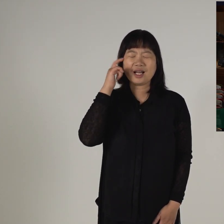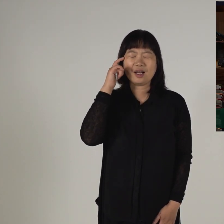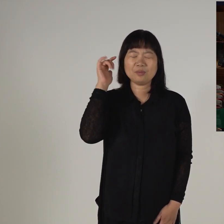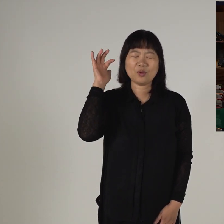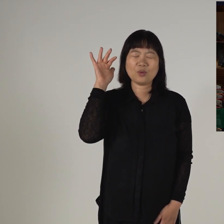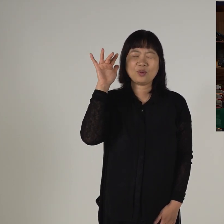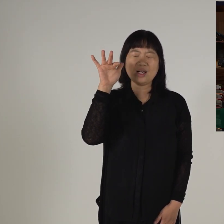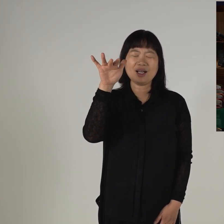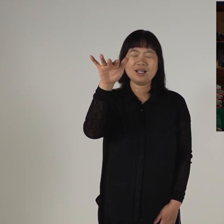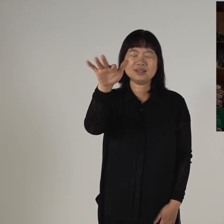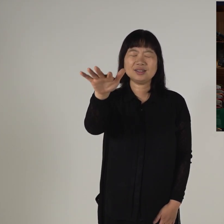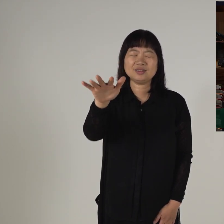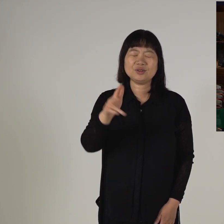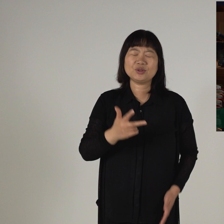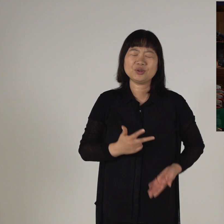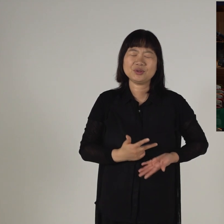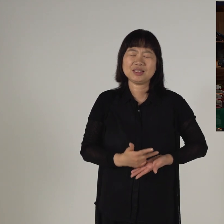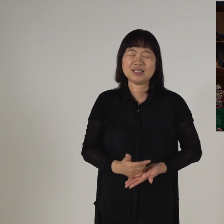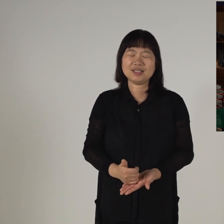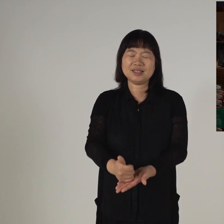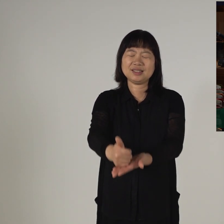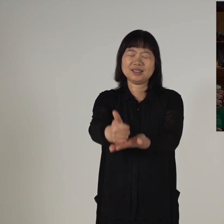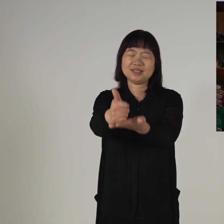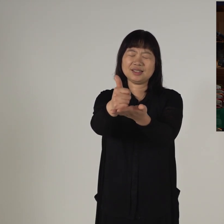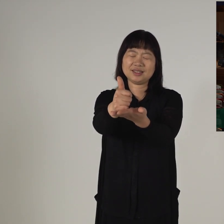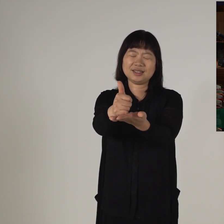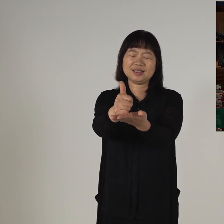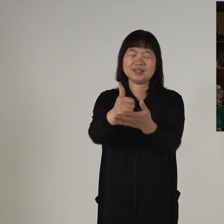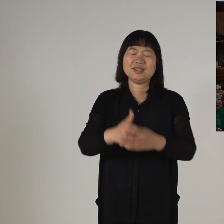내 삶 어린 주님